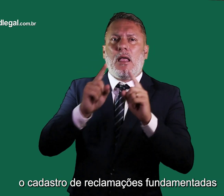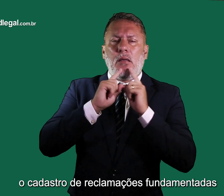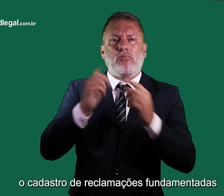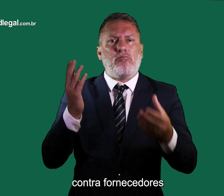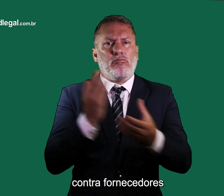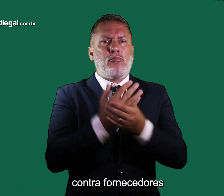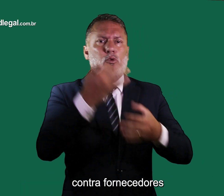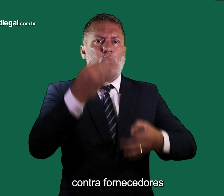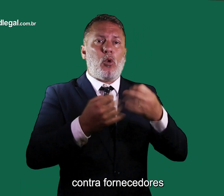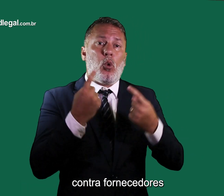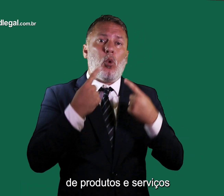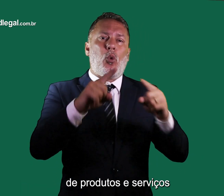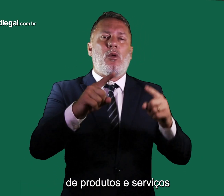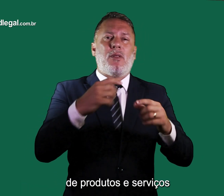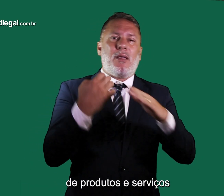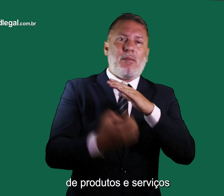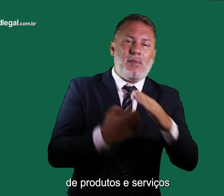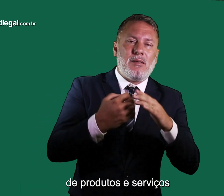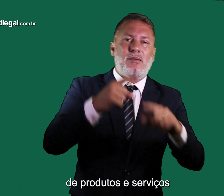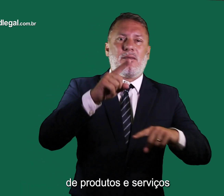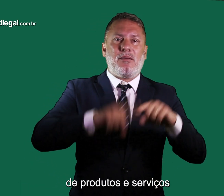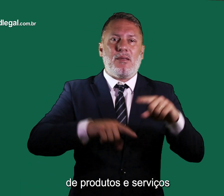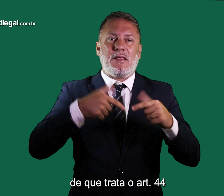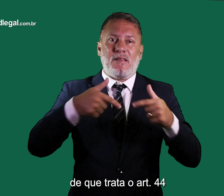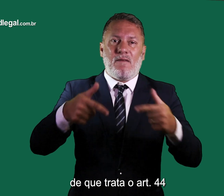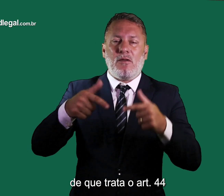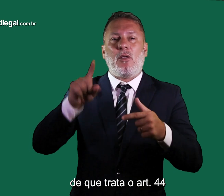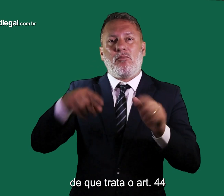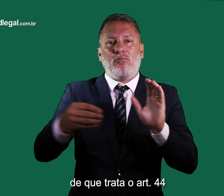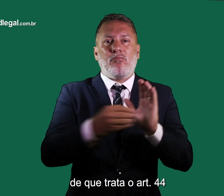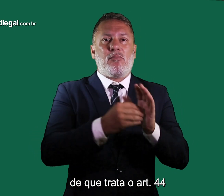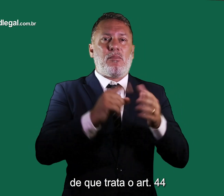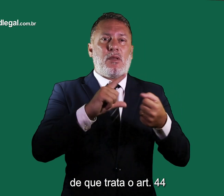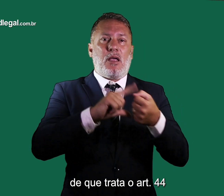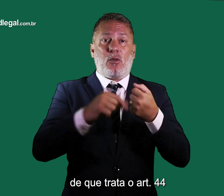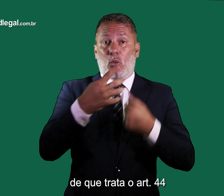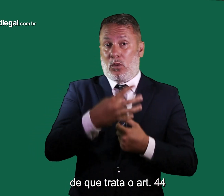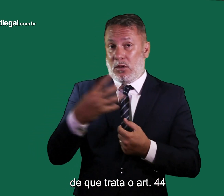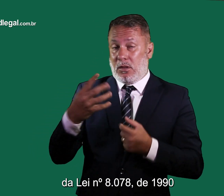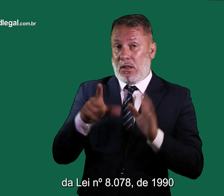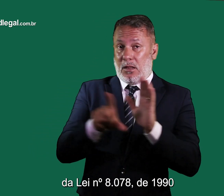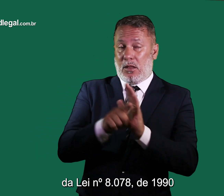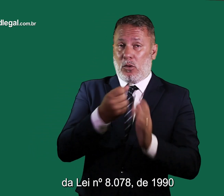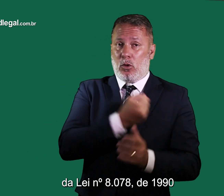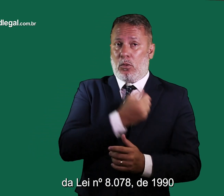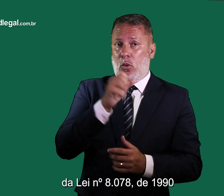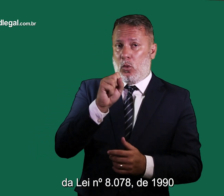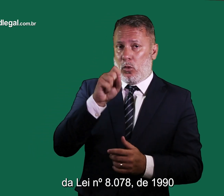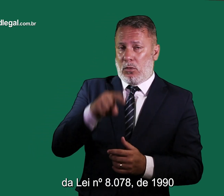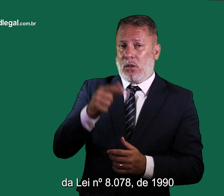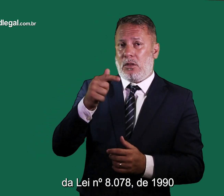fundamentadas contra fornecedores de produtos e serviços, de que trata o artigo 44 da Lei nº 8.078